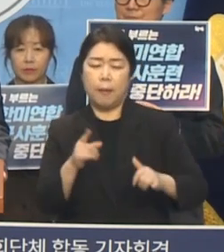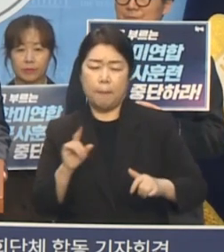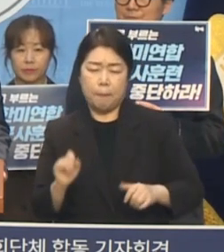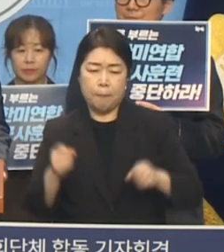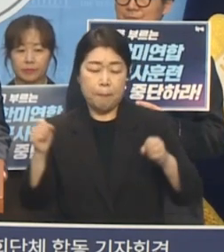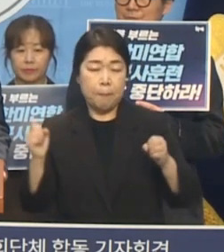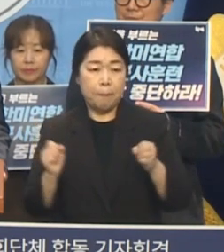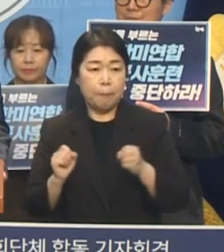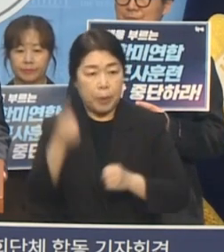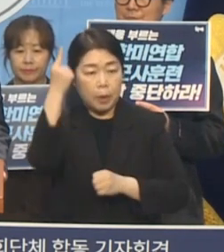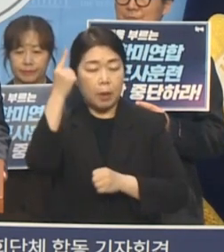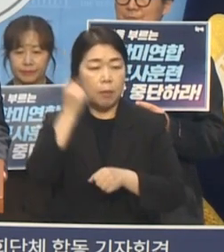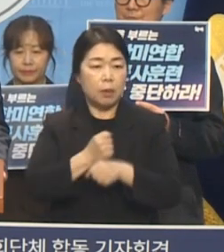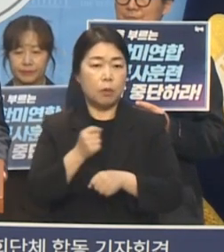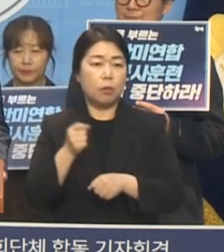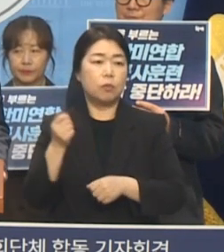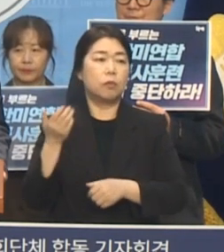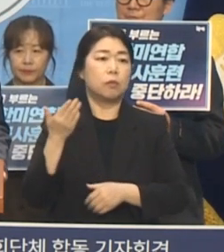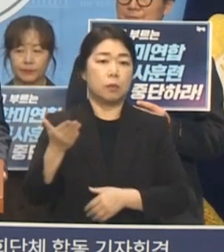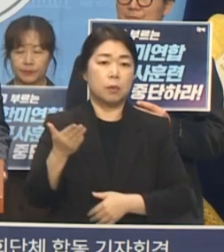안보, 가짜 안보입니다.